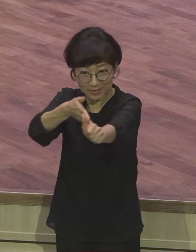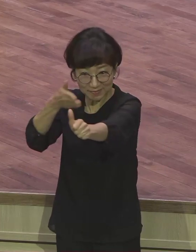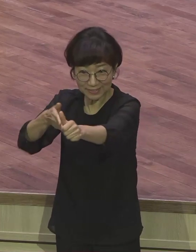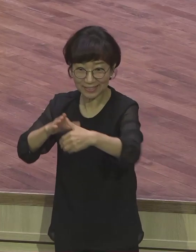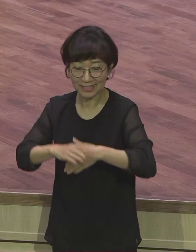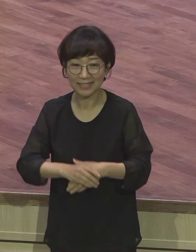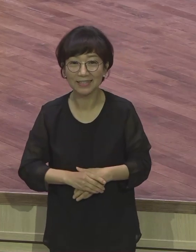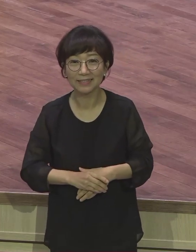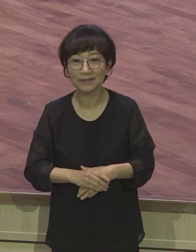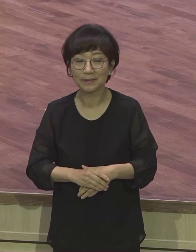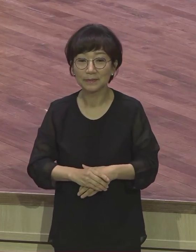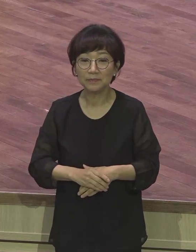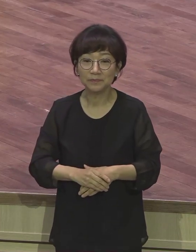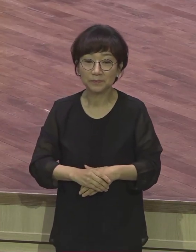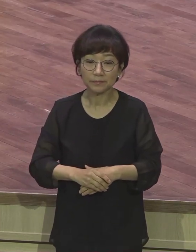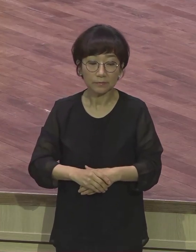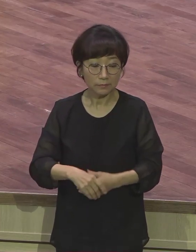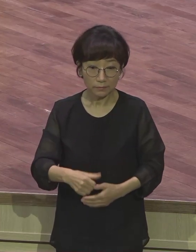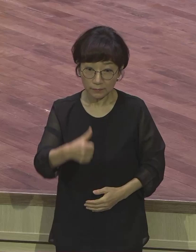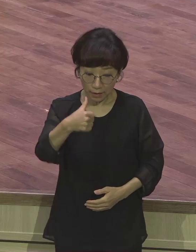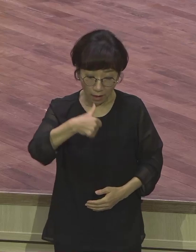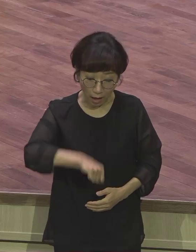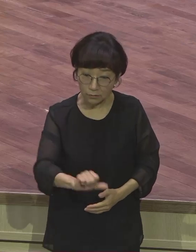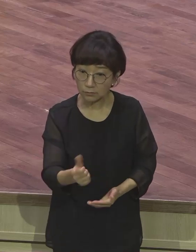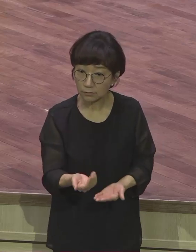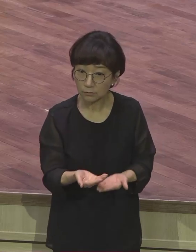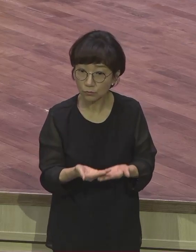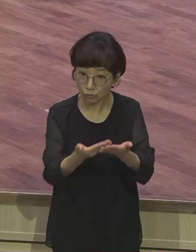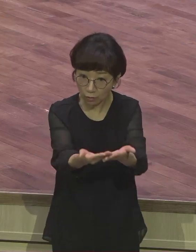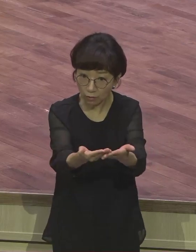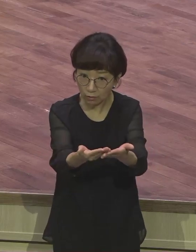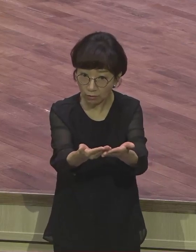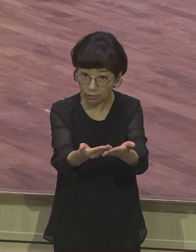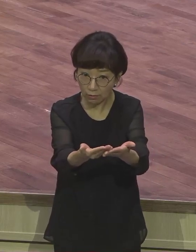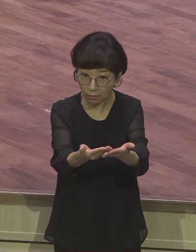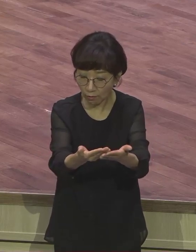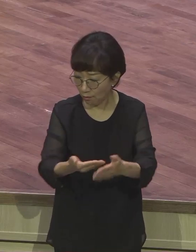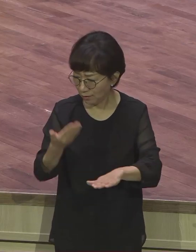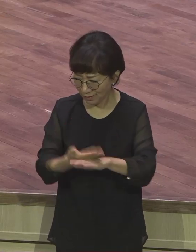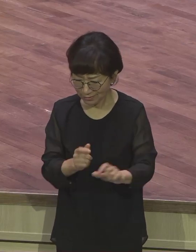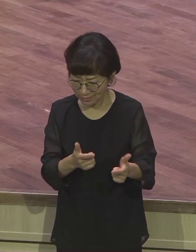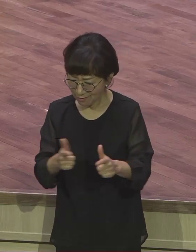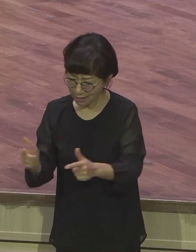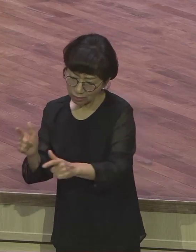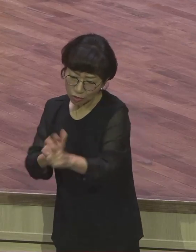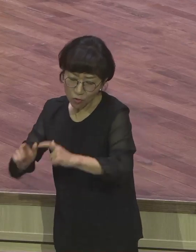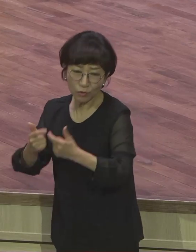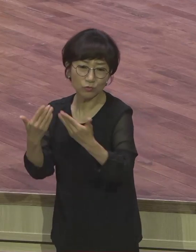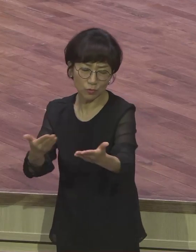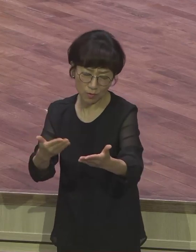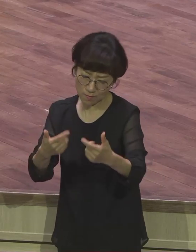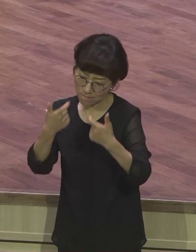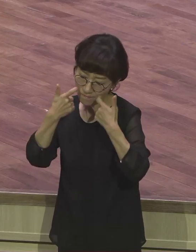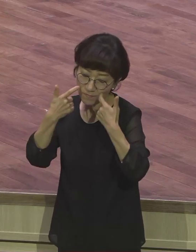내어주신 분은요 다른 어떤 것인들 우리에게 다 주시지 않겠느냐 반복하고 있습니다. 여기서 이게 무슨 말이에요 이게?